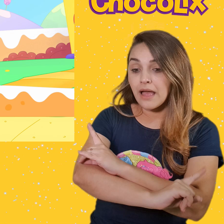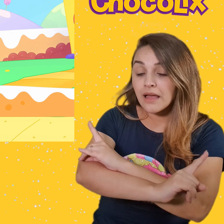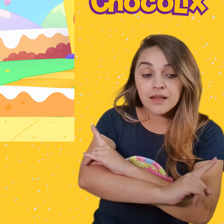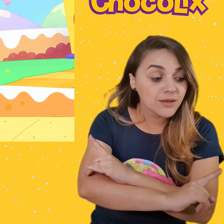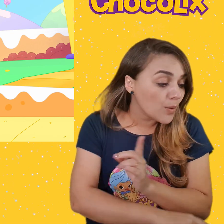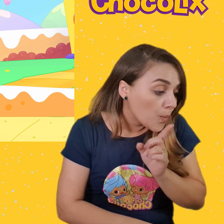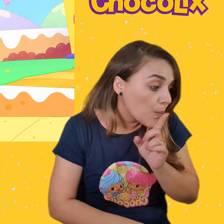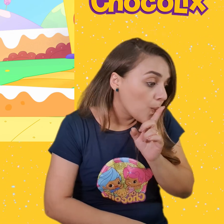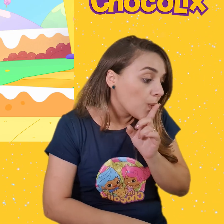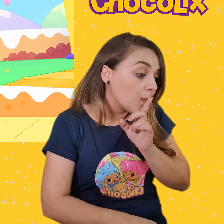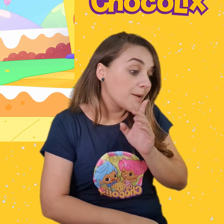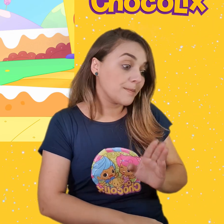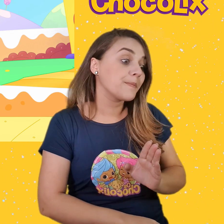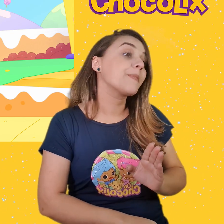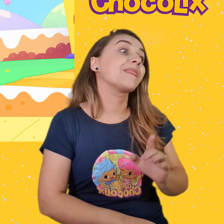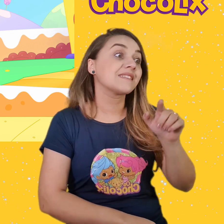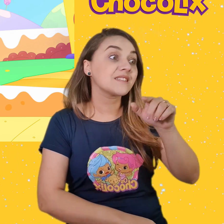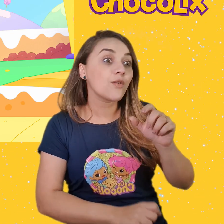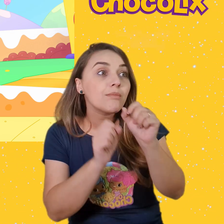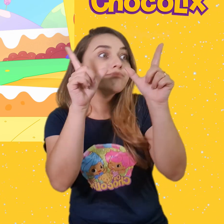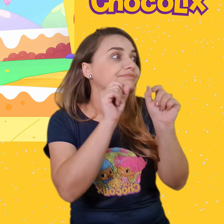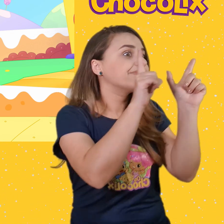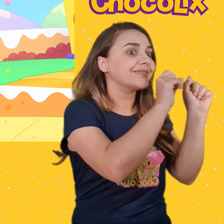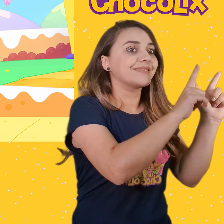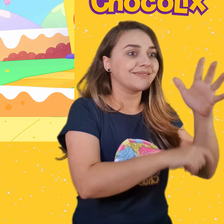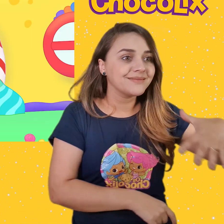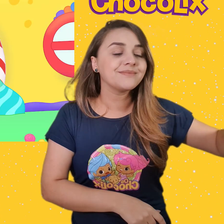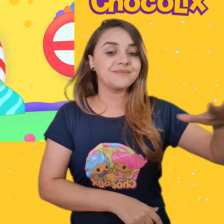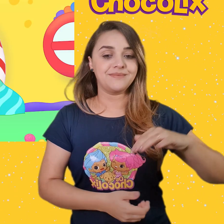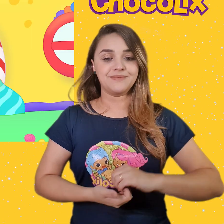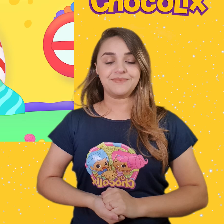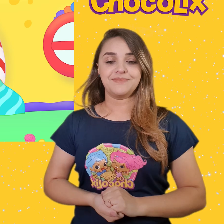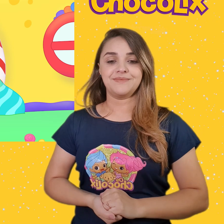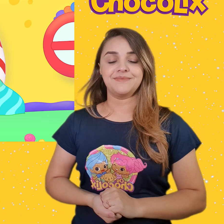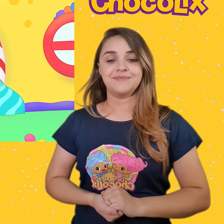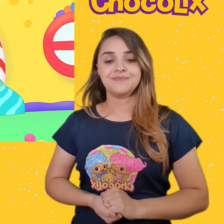Faz barulho, Doce Cookie. Desse jeito vai acordar todo mundo.